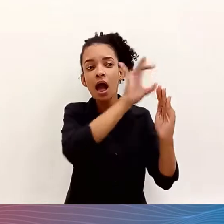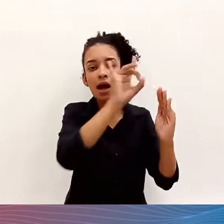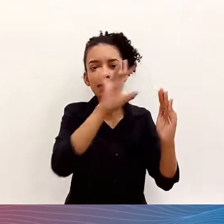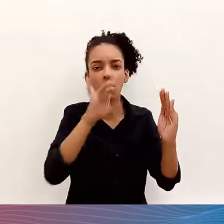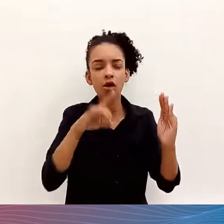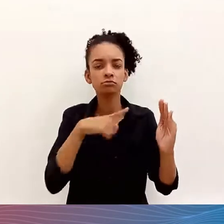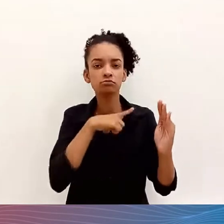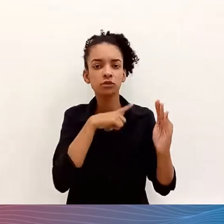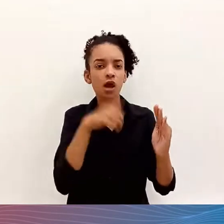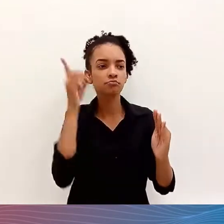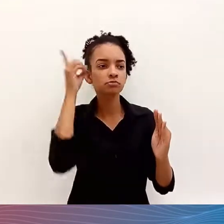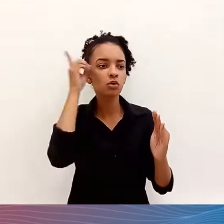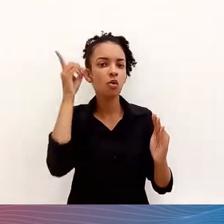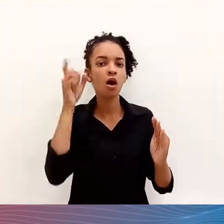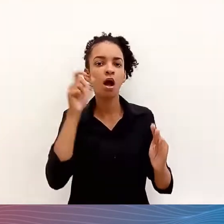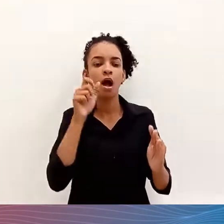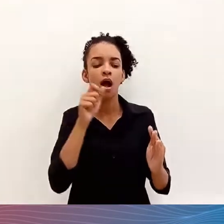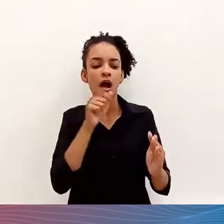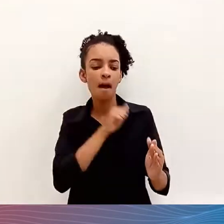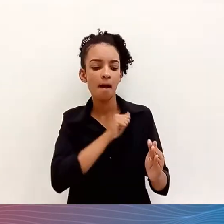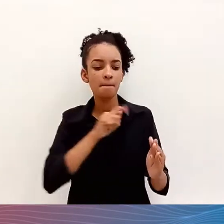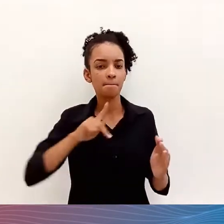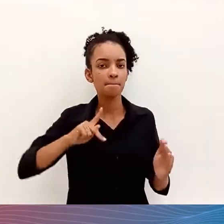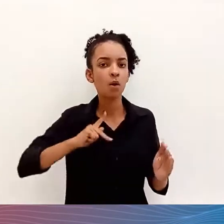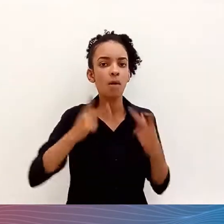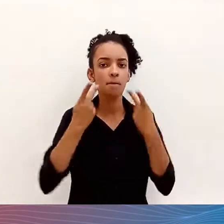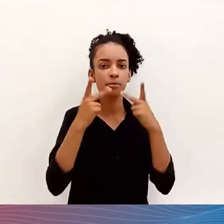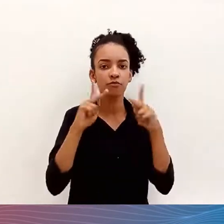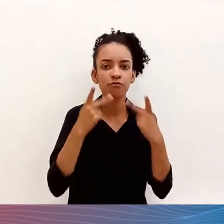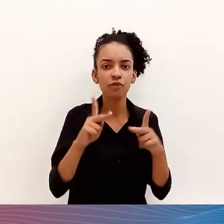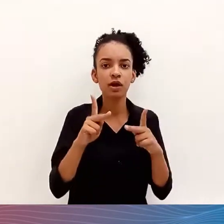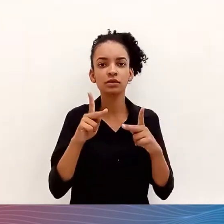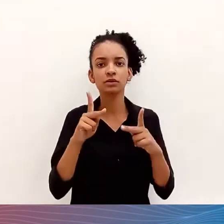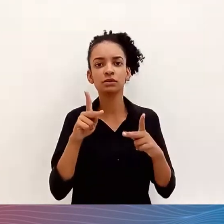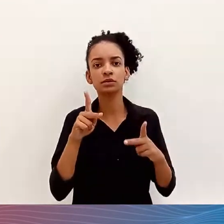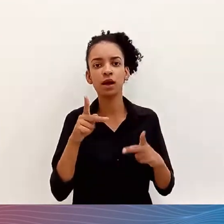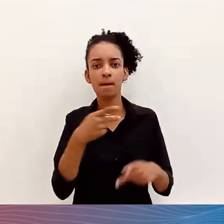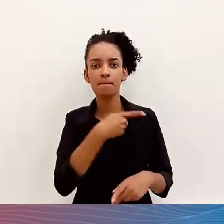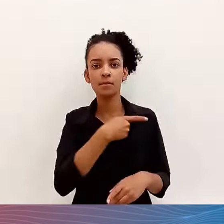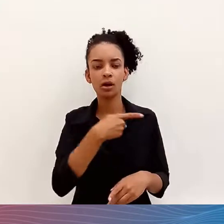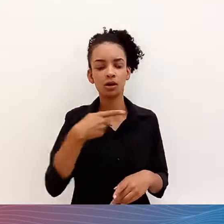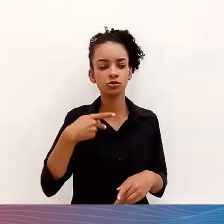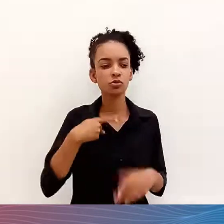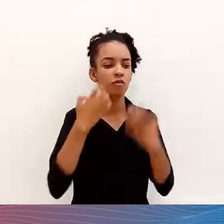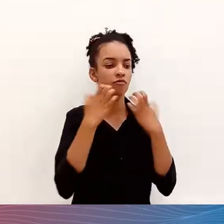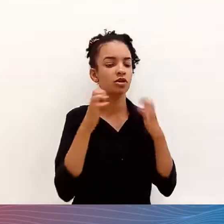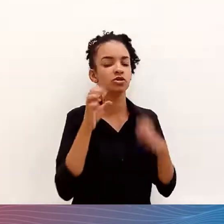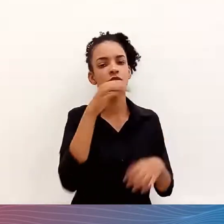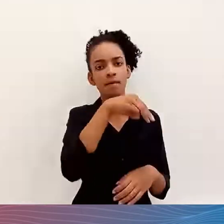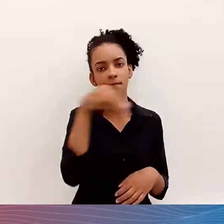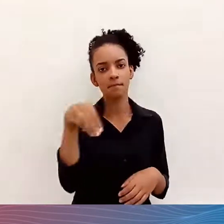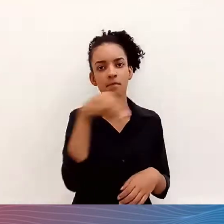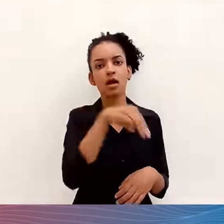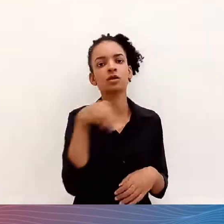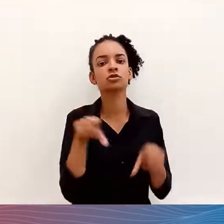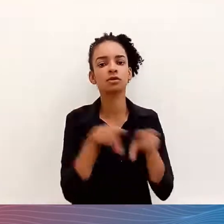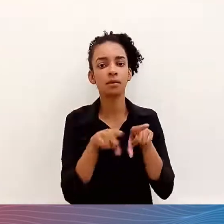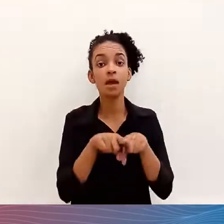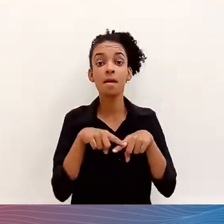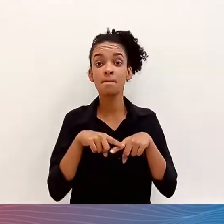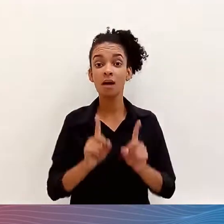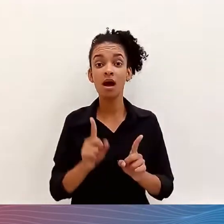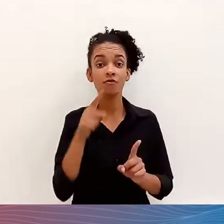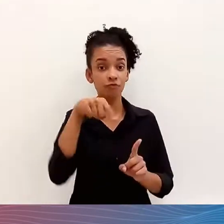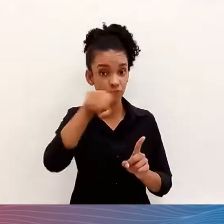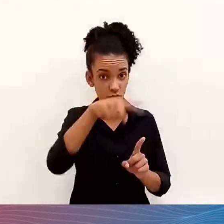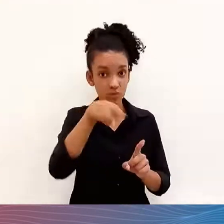evangelistas, pastores e mestres. Mas por outro lado, você também faz parte desses dons que Deus deu para a igreja, para a edificação da